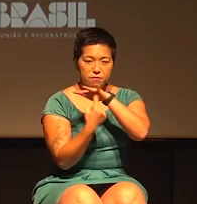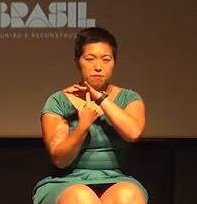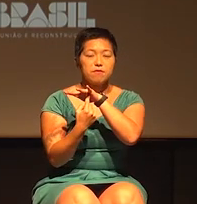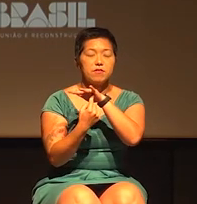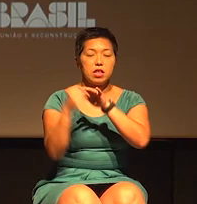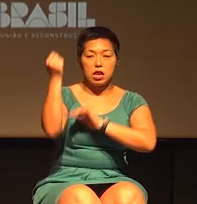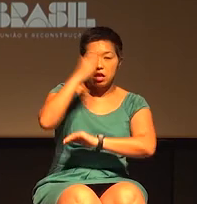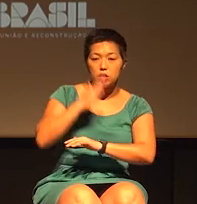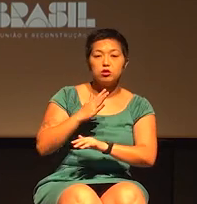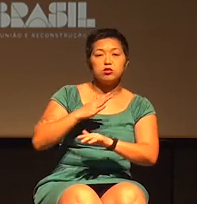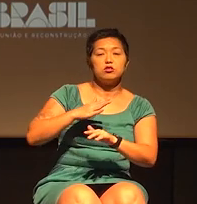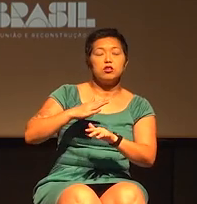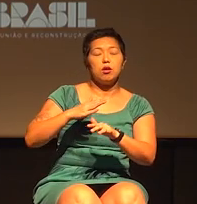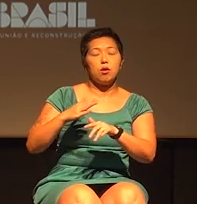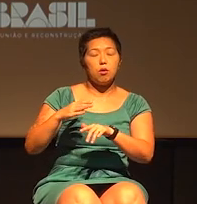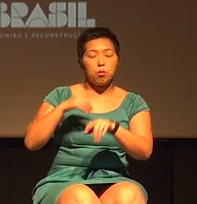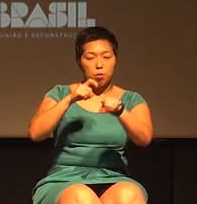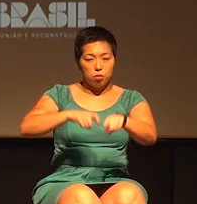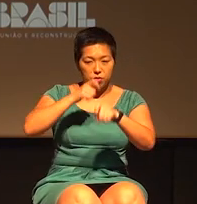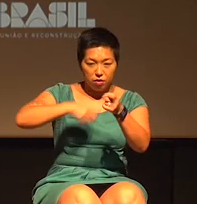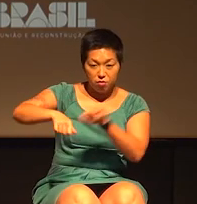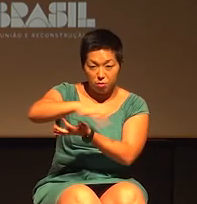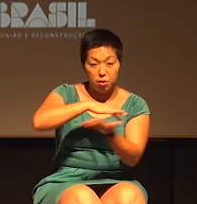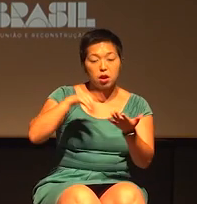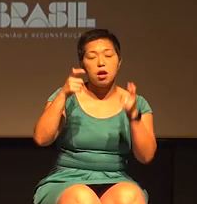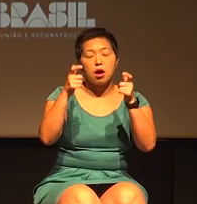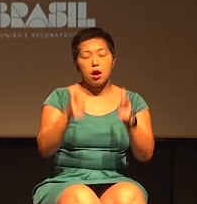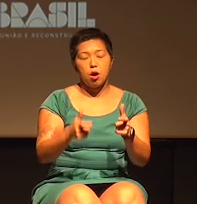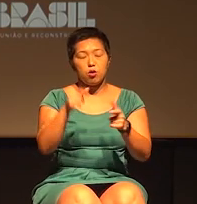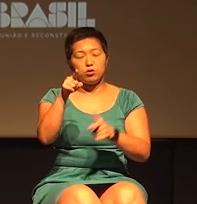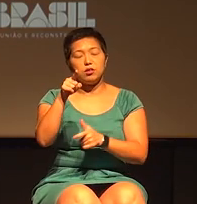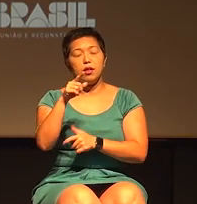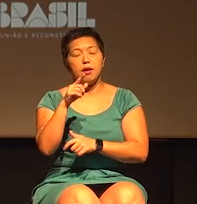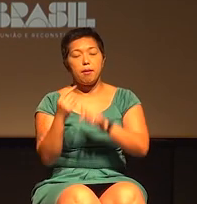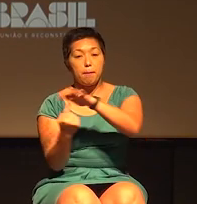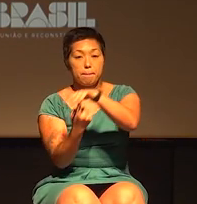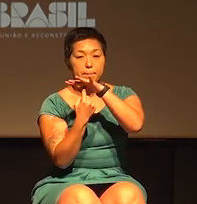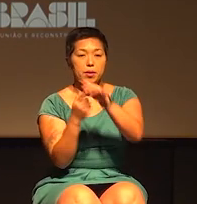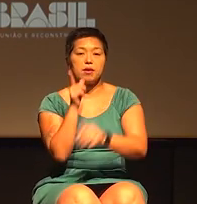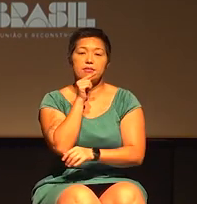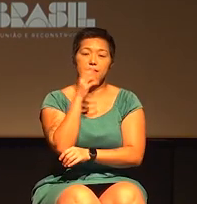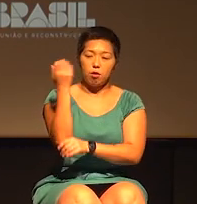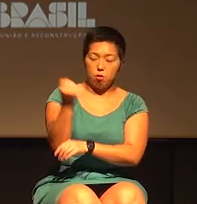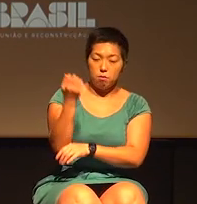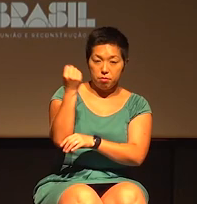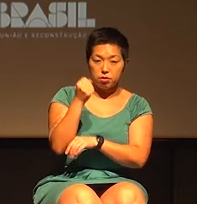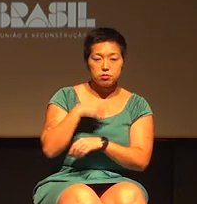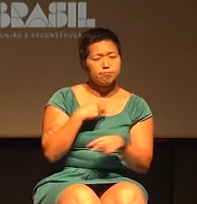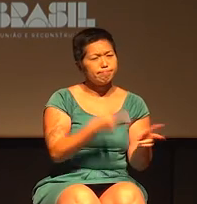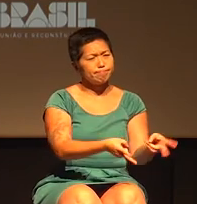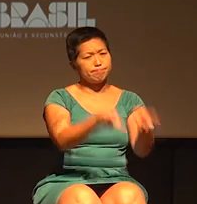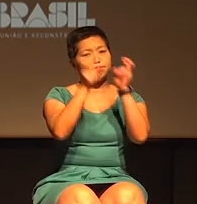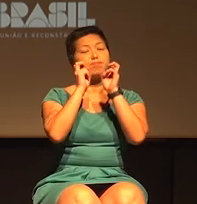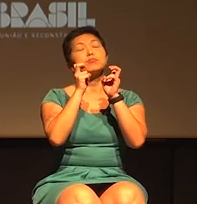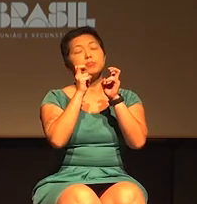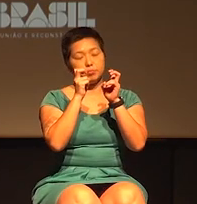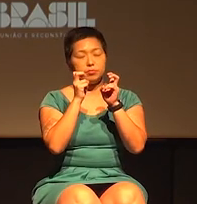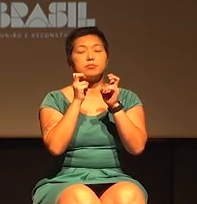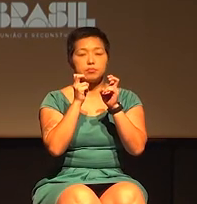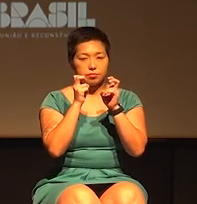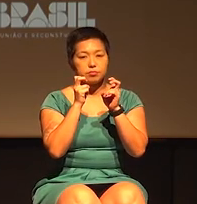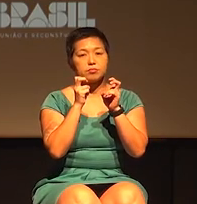agrária aqui na cidade de São Paulo no Parque da Água Branca a gente a gente percebeu isso tudo que a gente tem